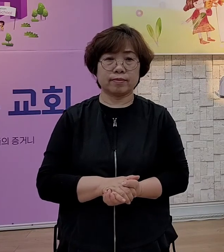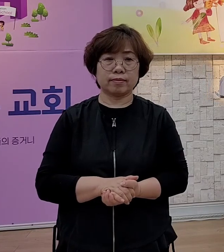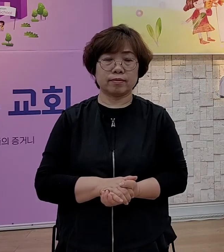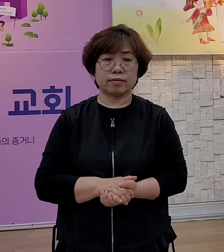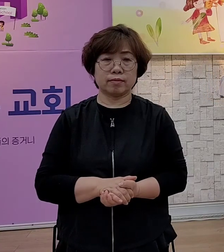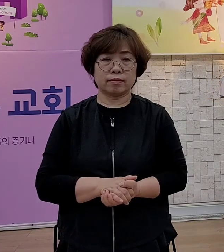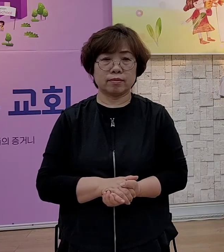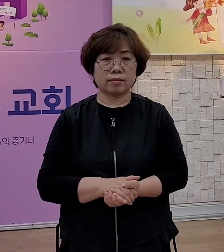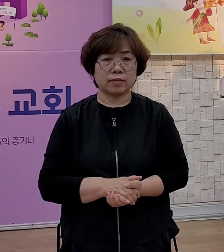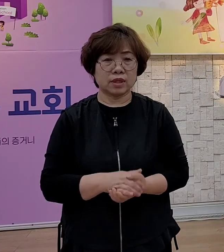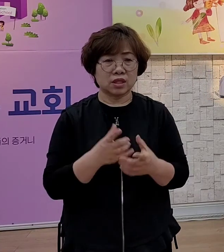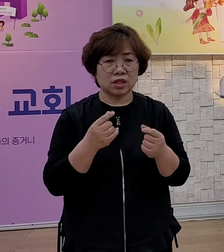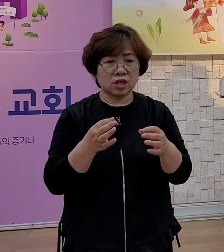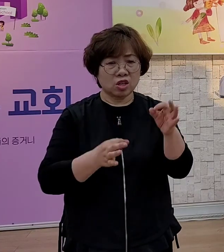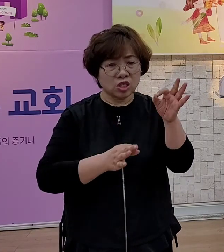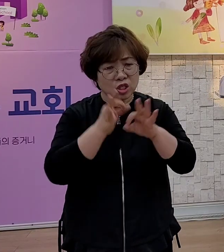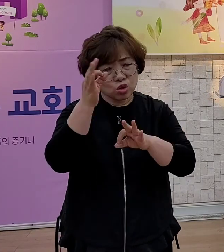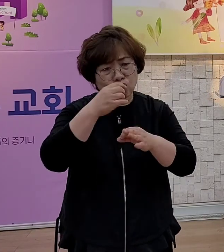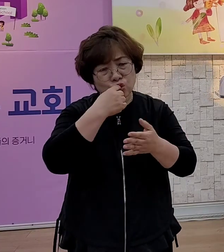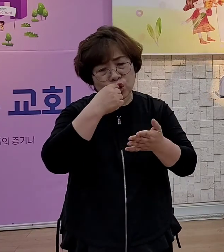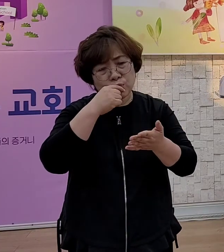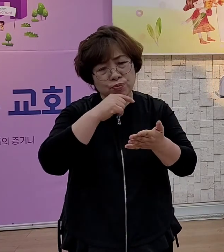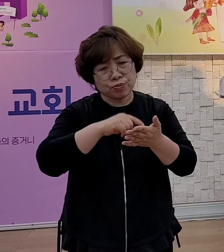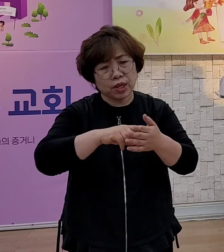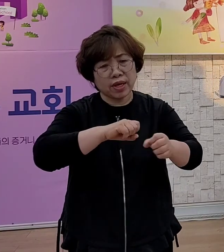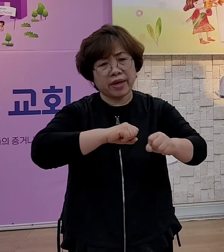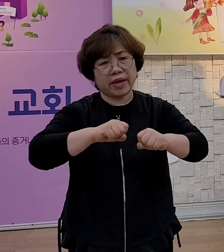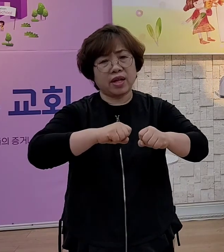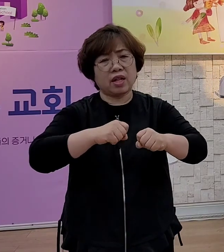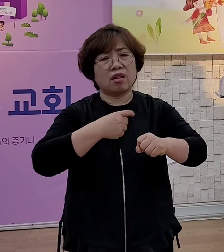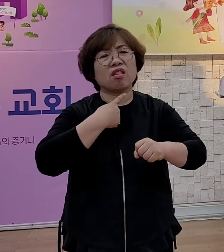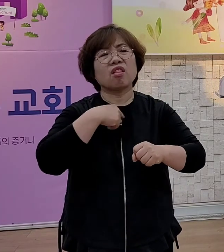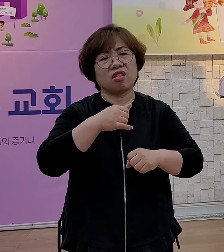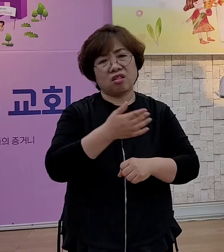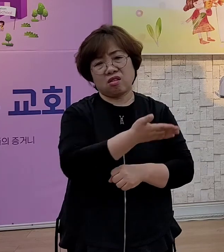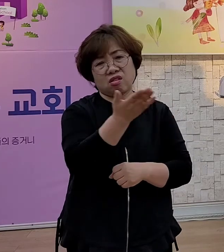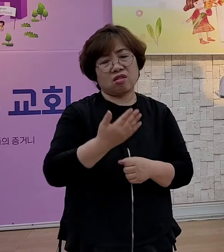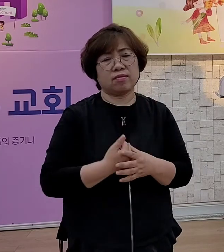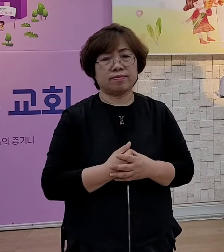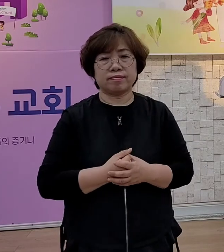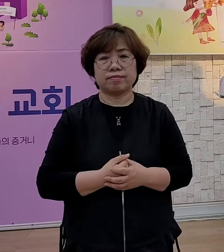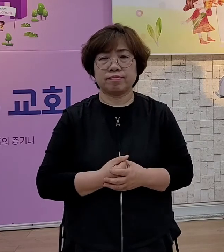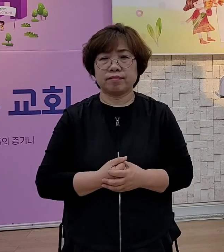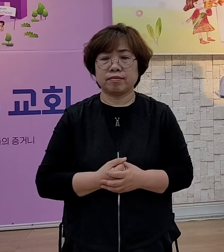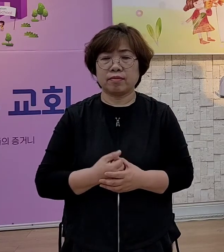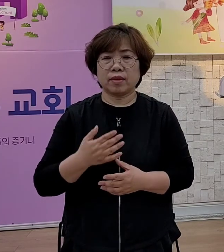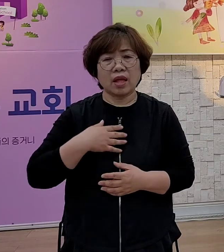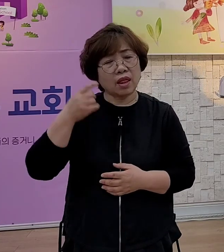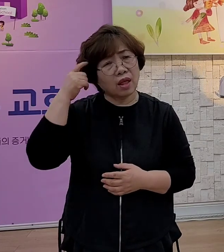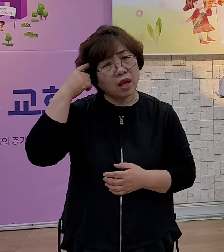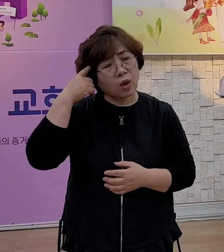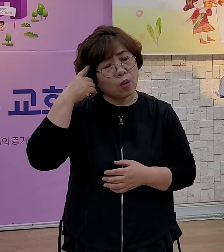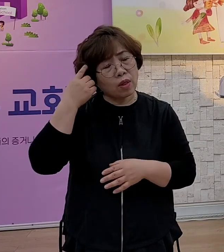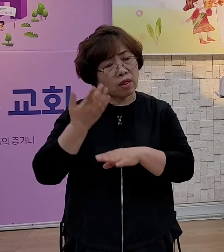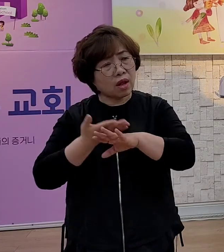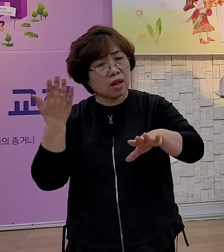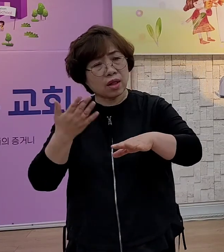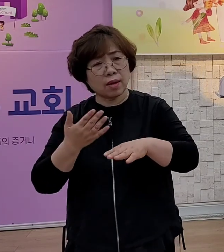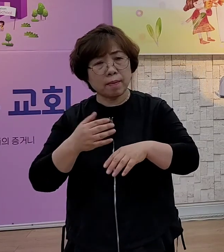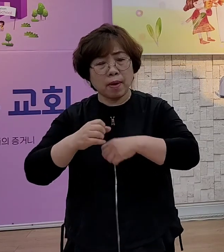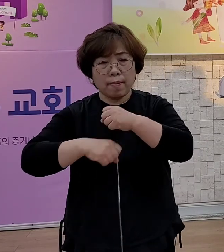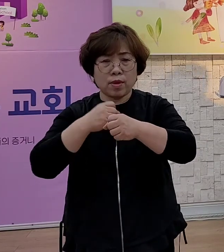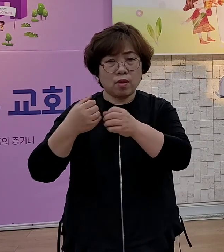이런 오류를 너무 쉽게 우리가 범한다는 거예요. 내 생각과 다르다고 함부로 판단하고